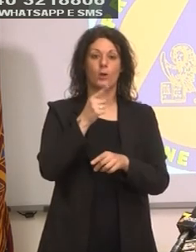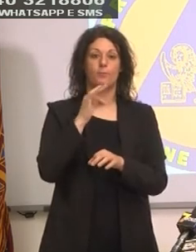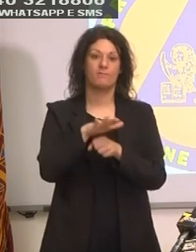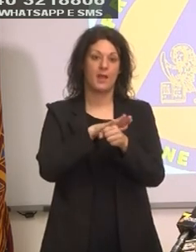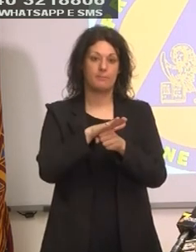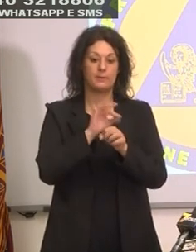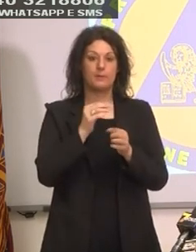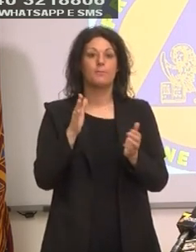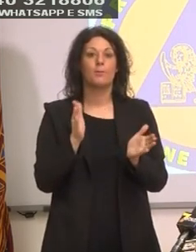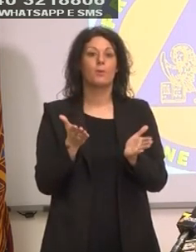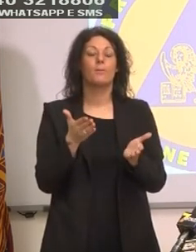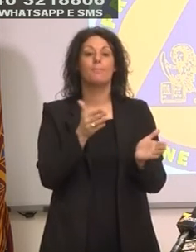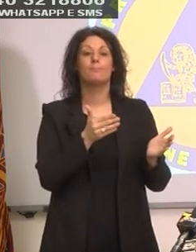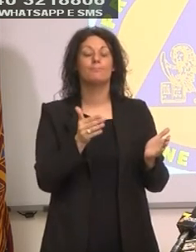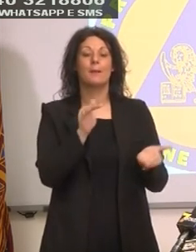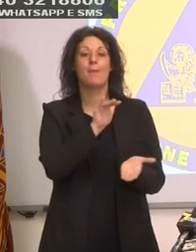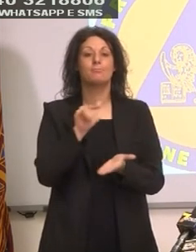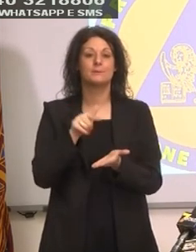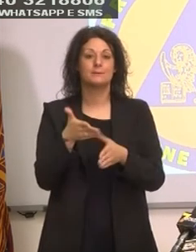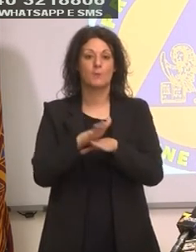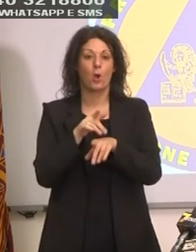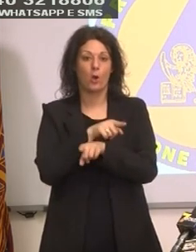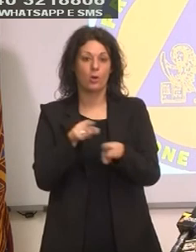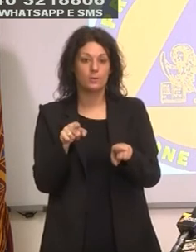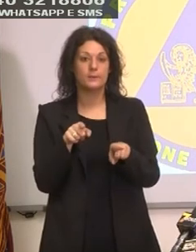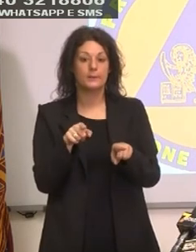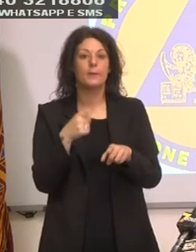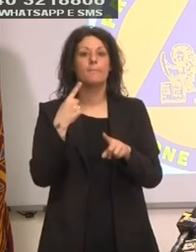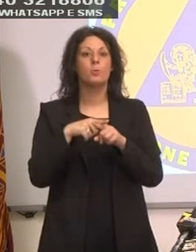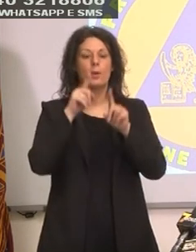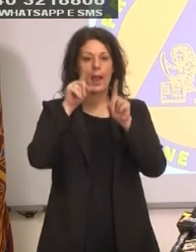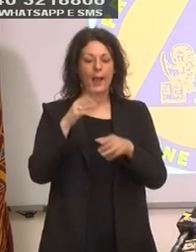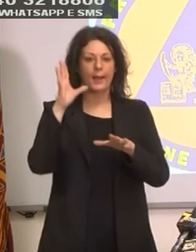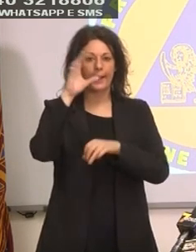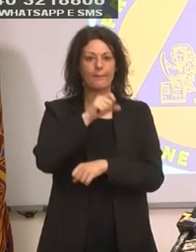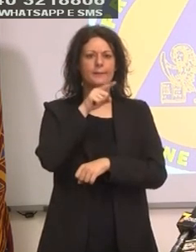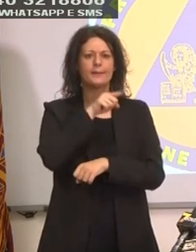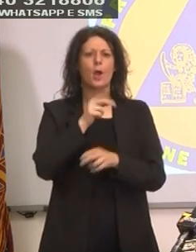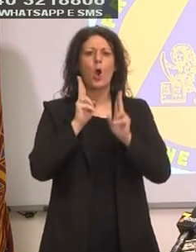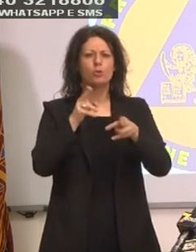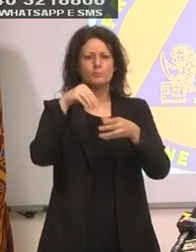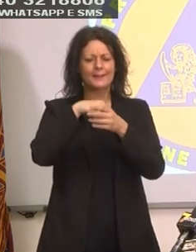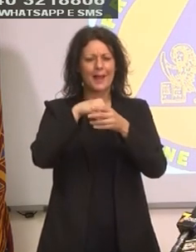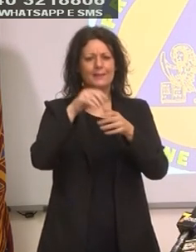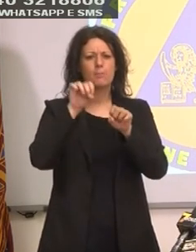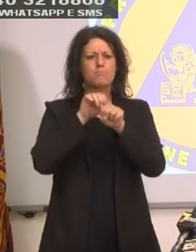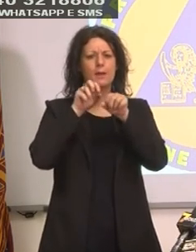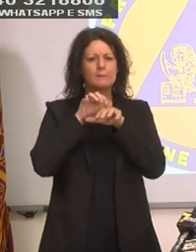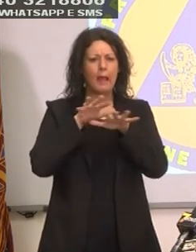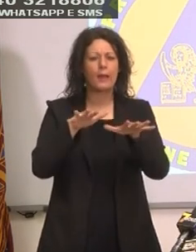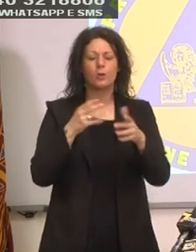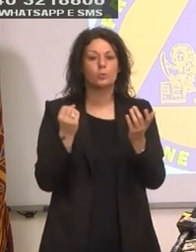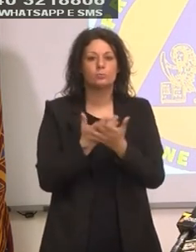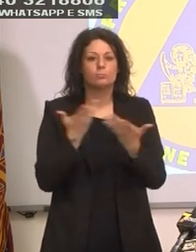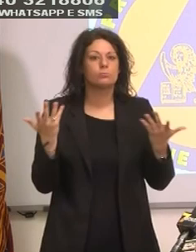bimbi, e ovviamente anche per capire questa infezione ospedaliera che storia ha e che evoluzione ha avuto e avrà. Sapete,